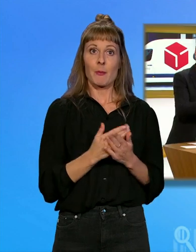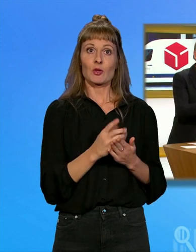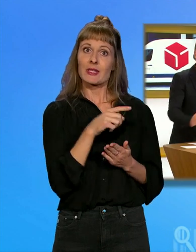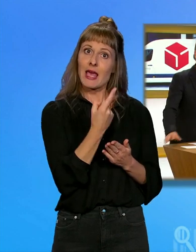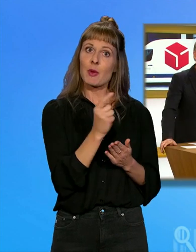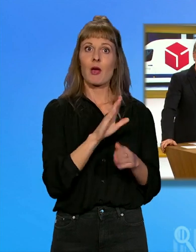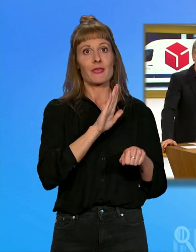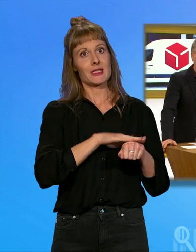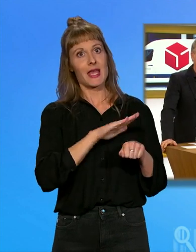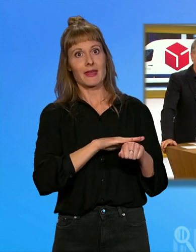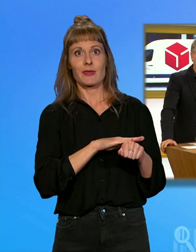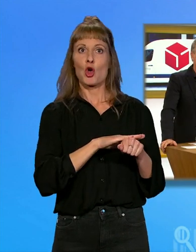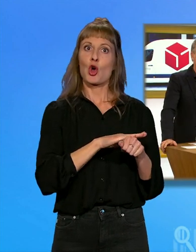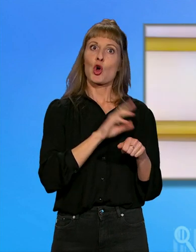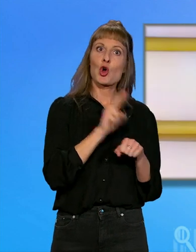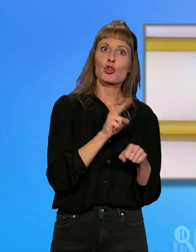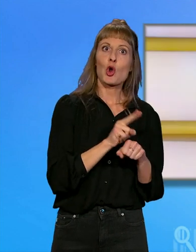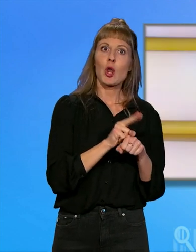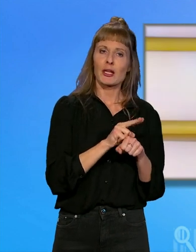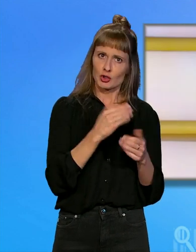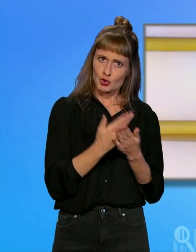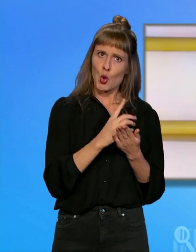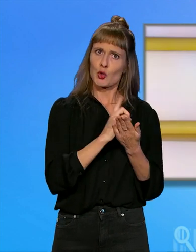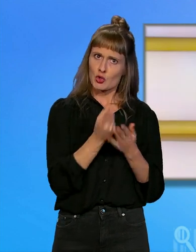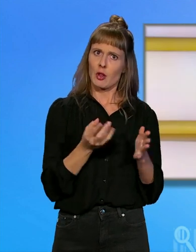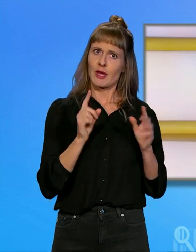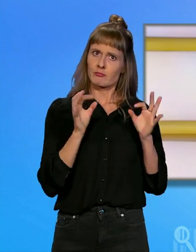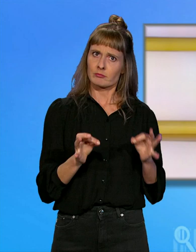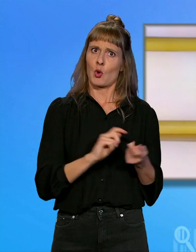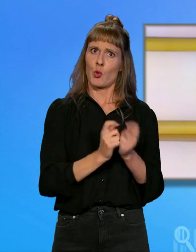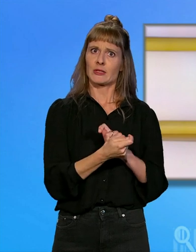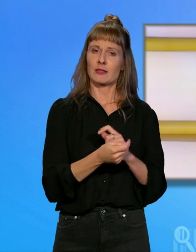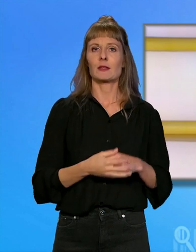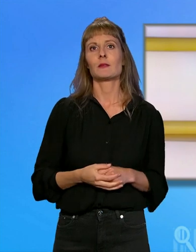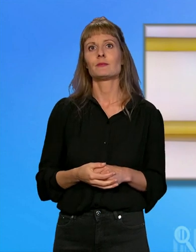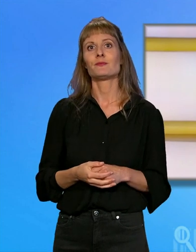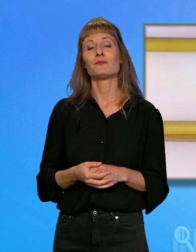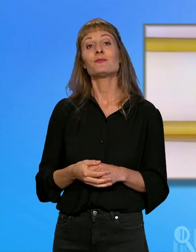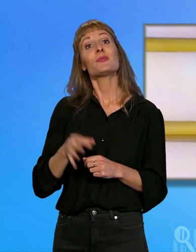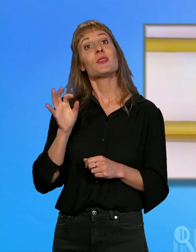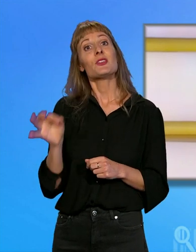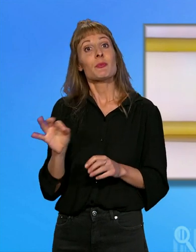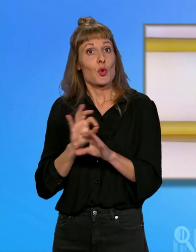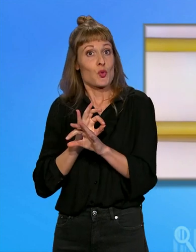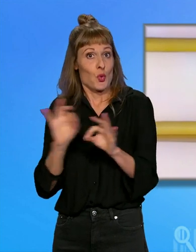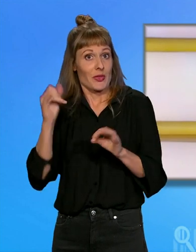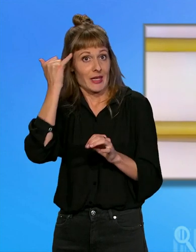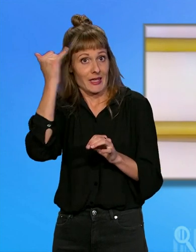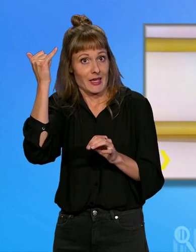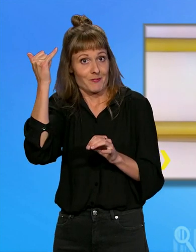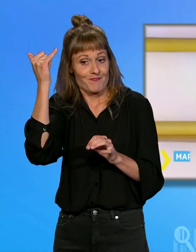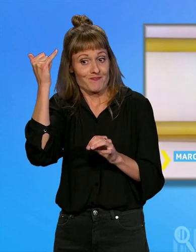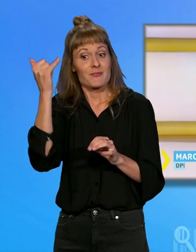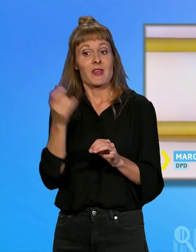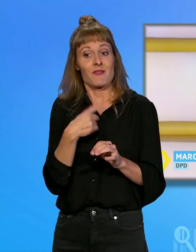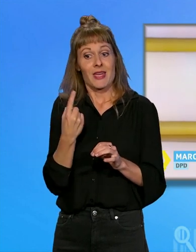habt, das müsste eigentlich Realität sein. Ist durchaus eine Option und da kann ich sagen, dass wir das im Rahmen der